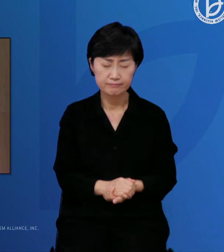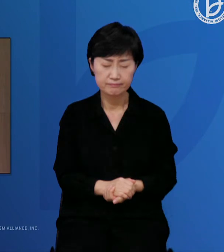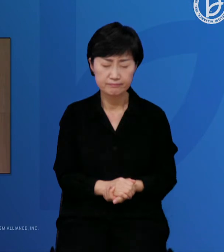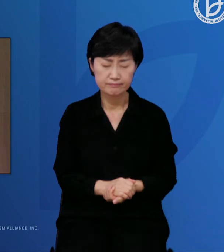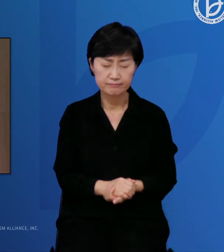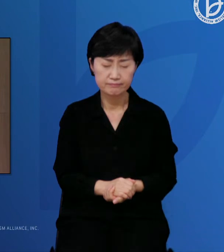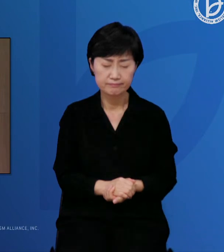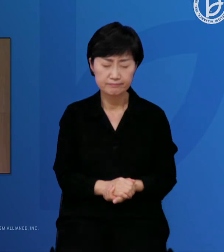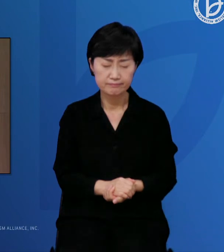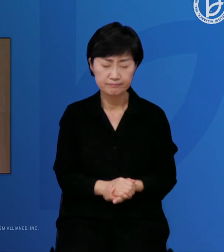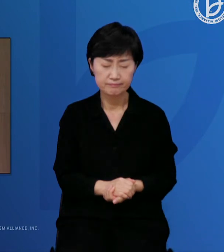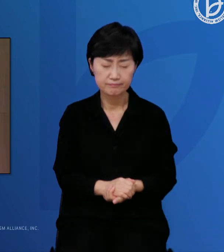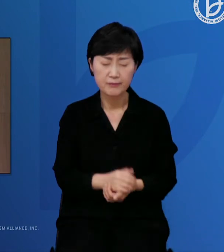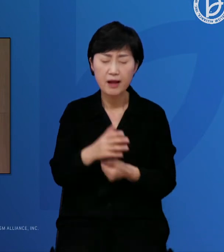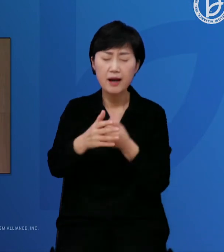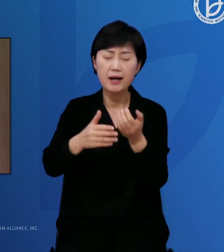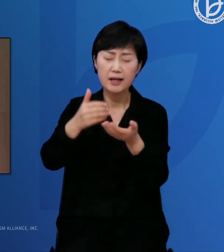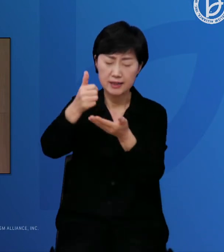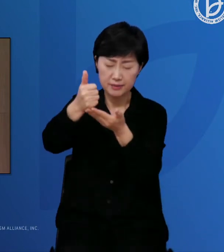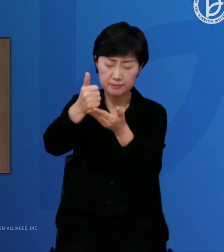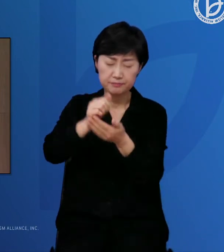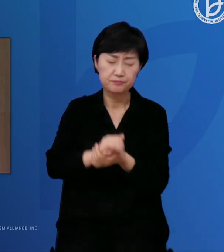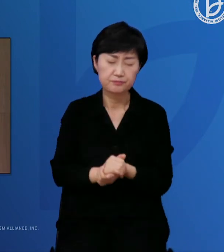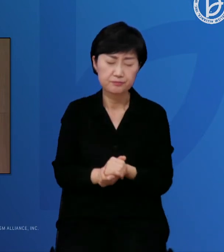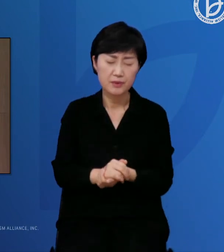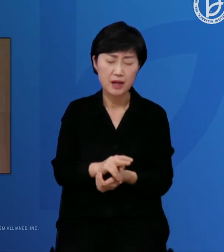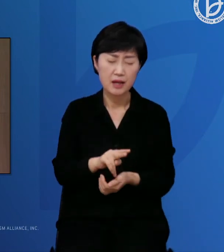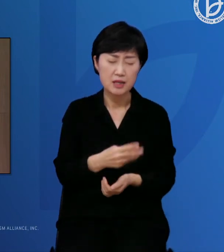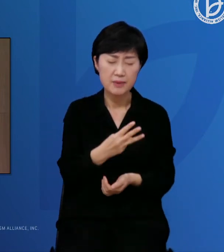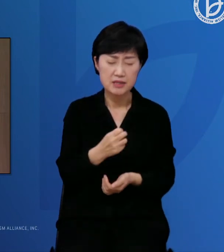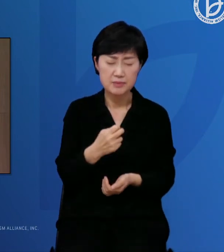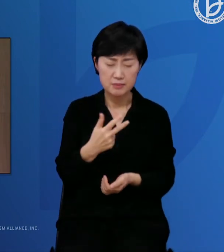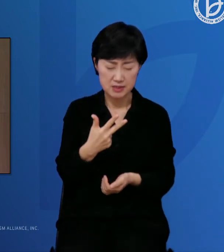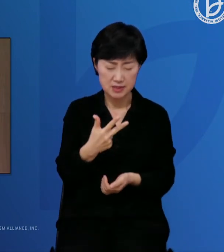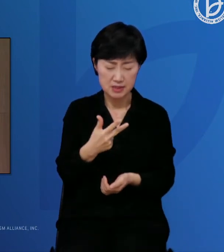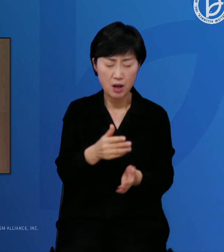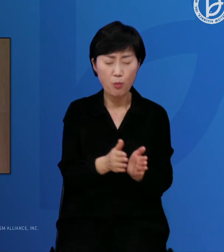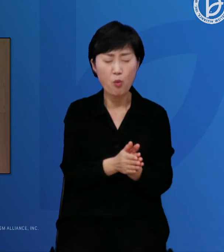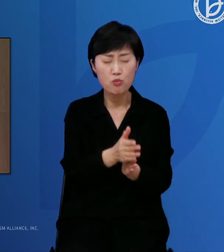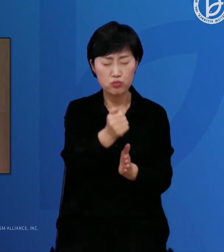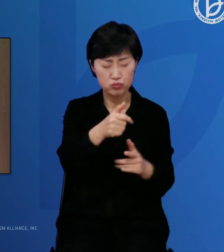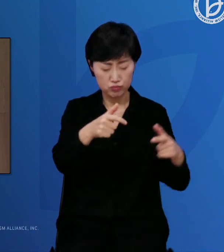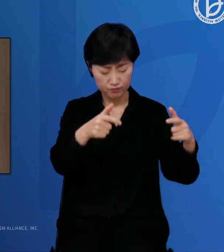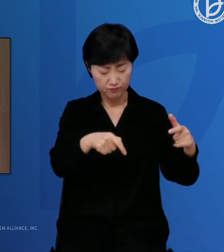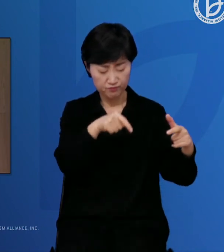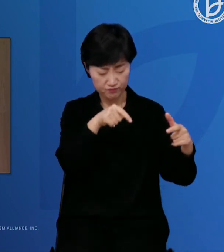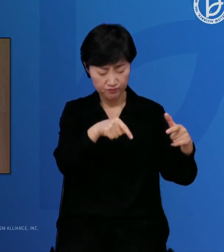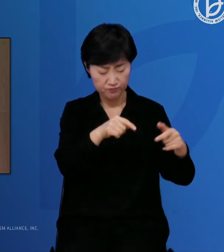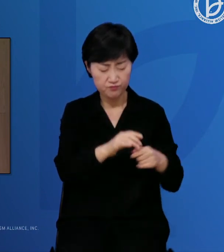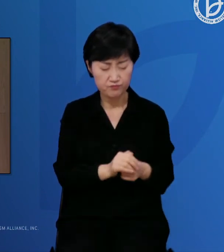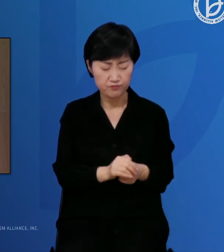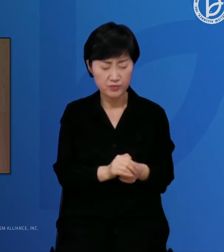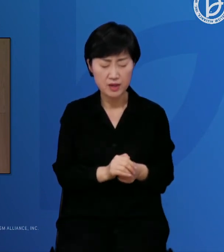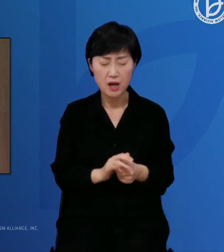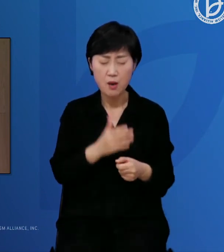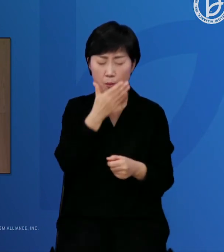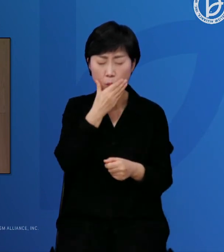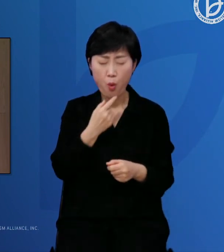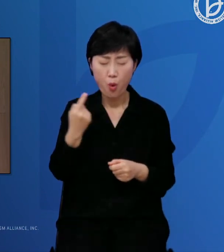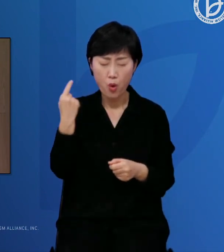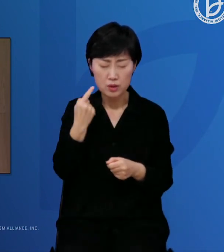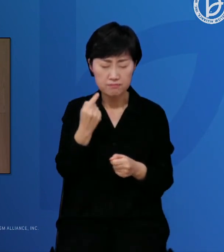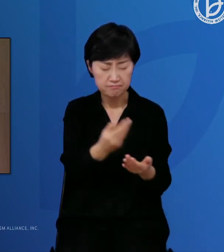watchtower. 하나님, 237 본부를 통해 OTP 시스템을 세우시고 토일 강단과 각종 집회를